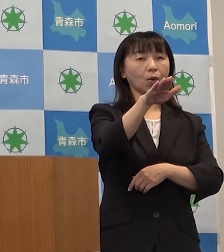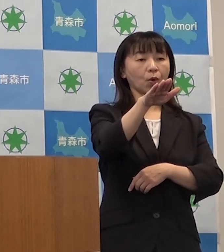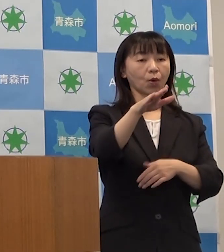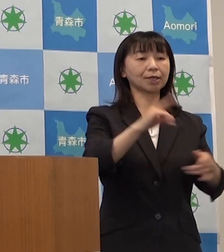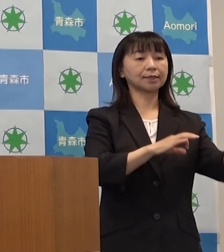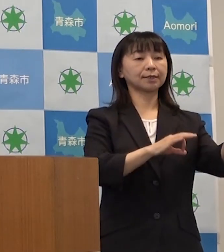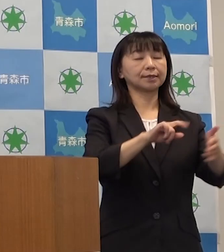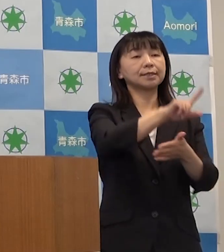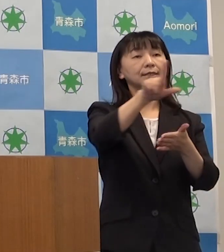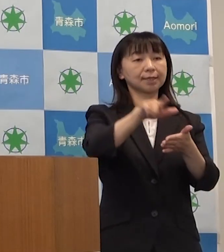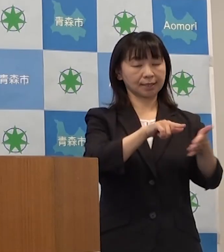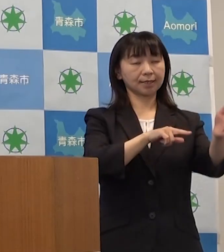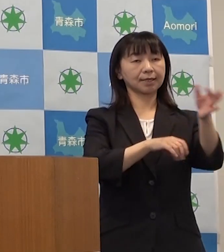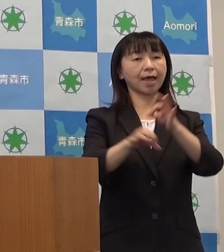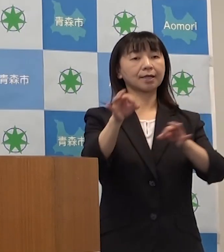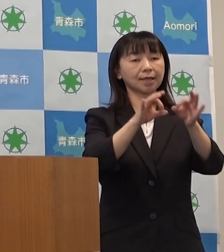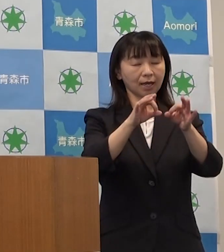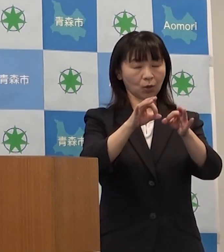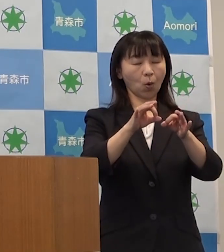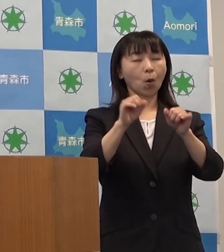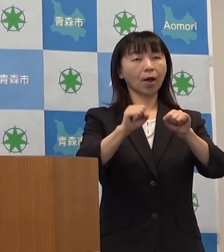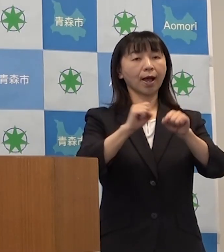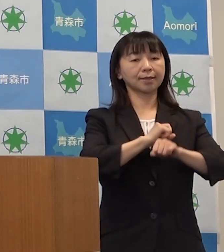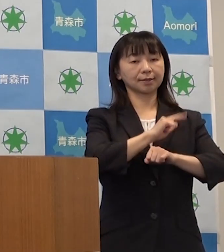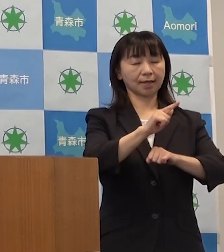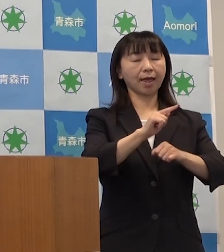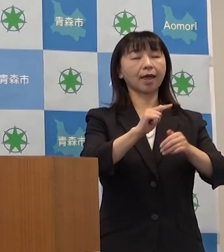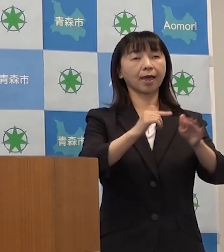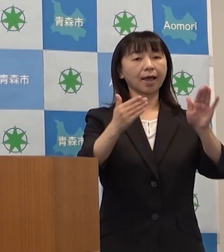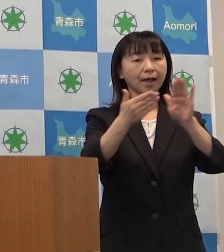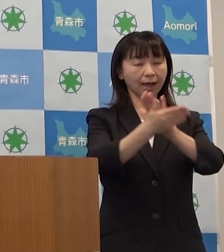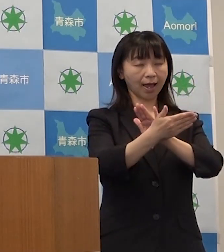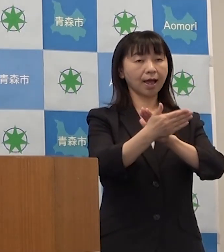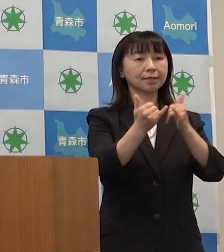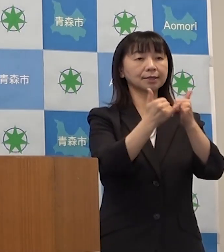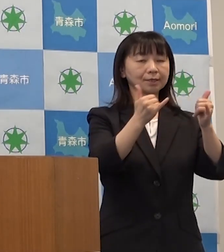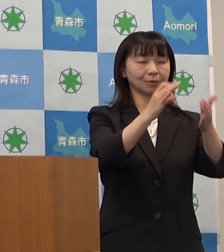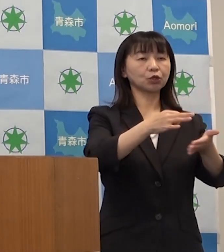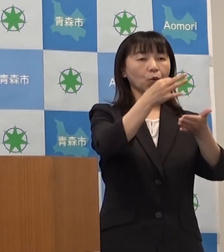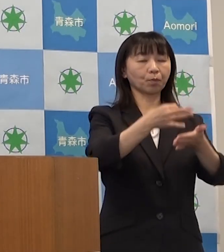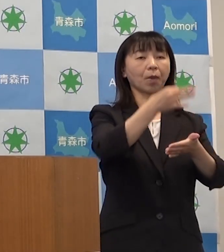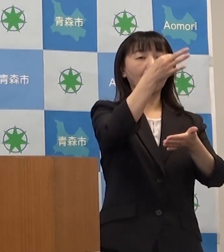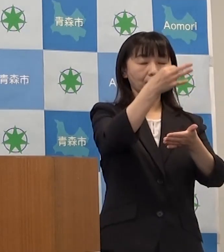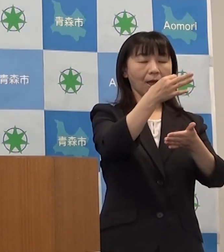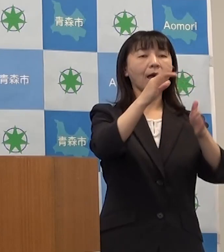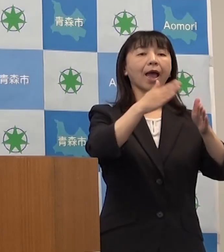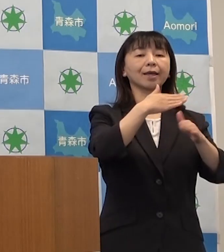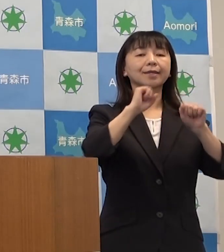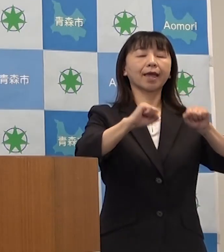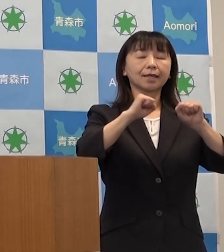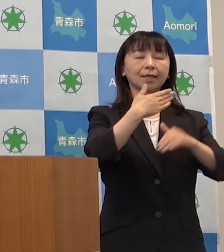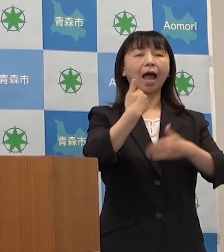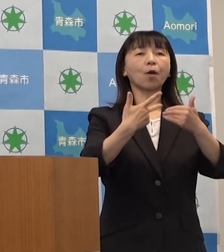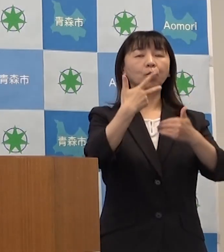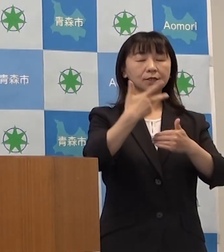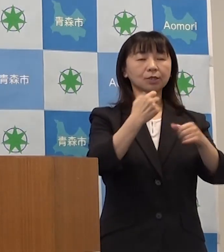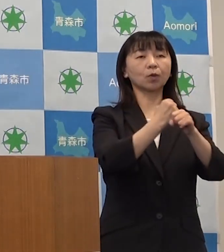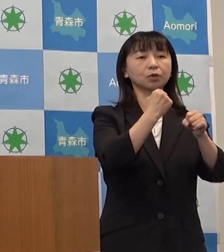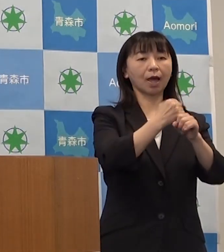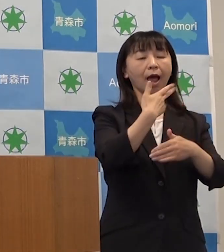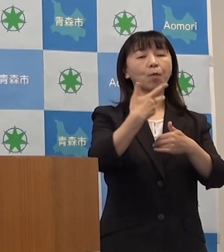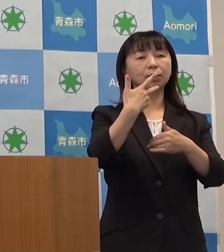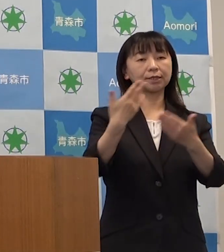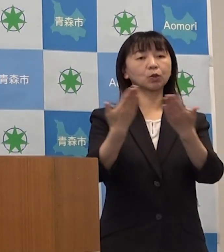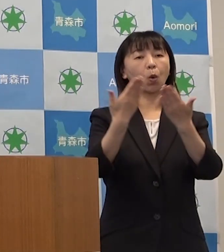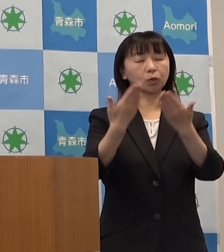地域経済の活性化及び市民所得の向上を図ることで元気な青森市を作る青森市仕